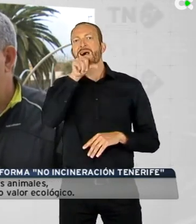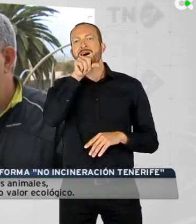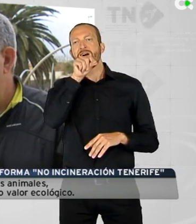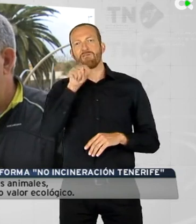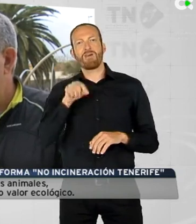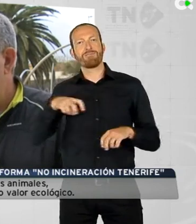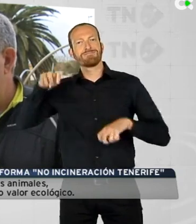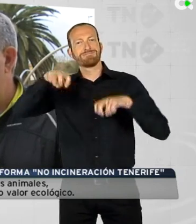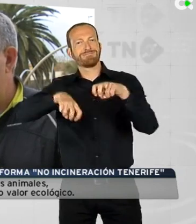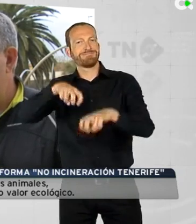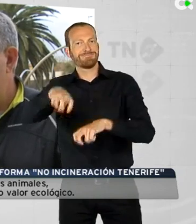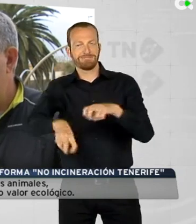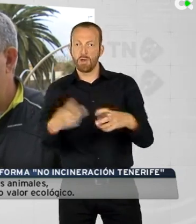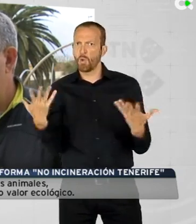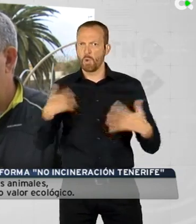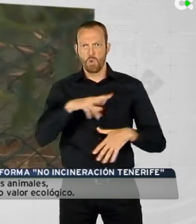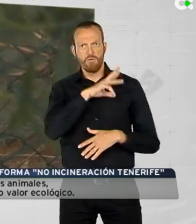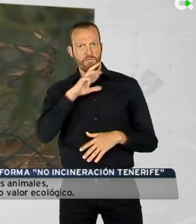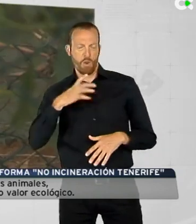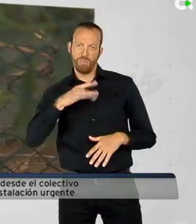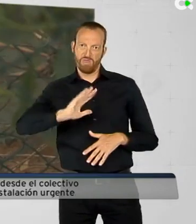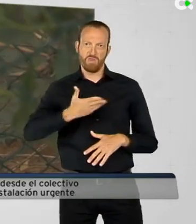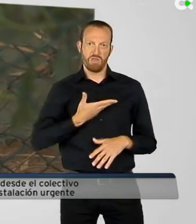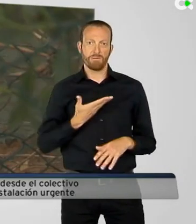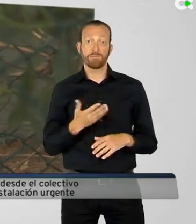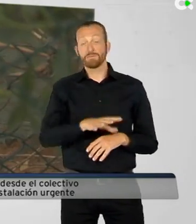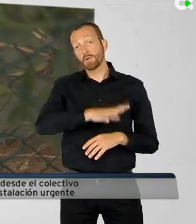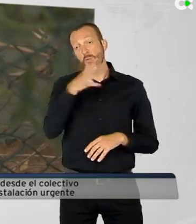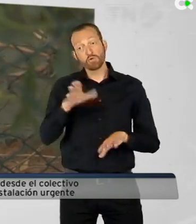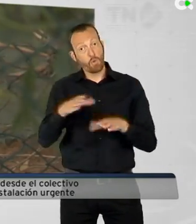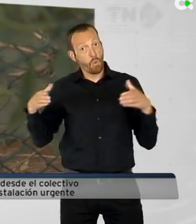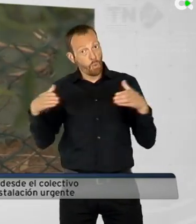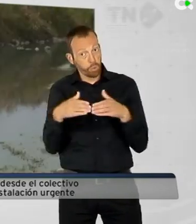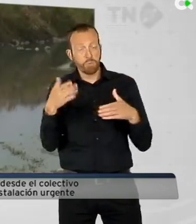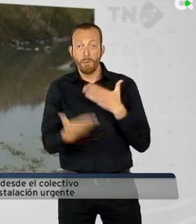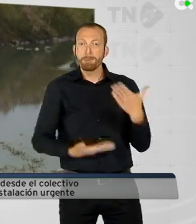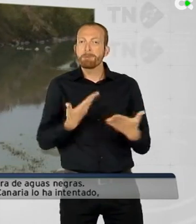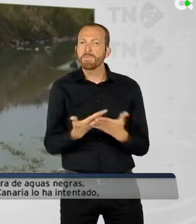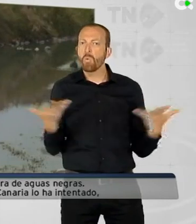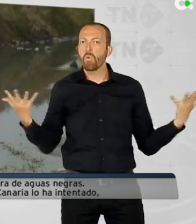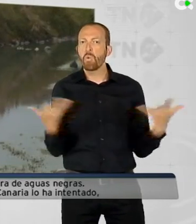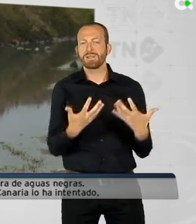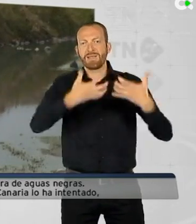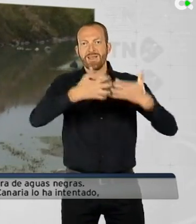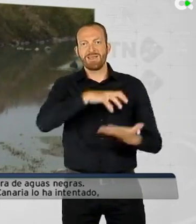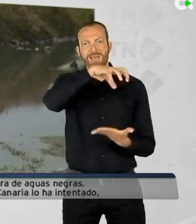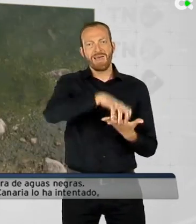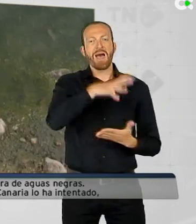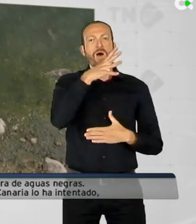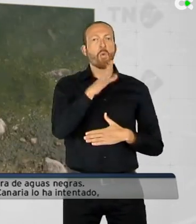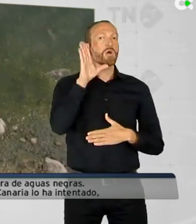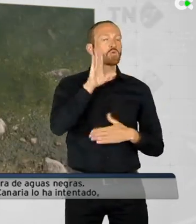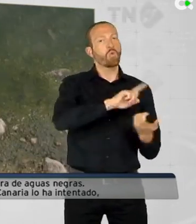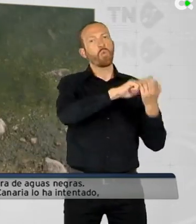por estos animales que son de alto valor ecológico. Es por ello que desde el colectivo reclaman la instalación urgente de una depuradora de aguas